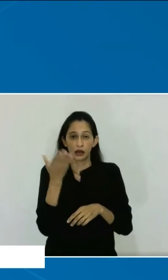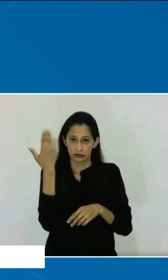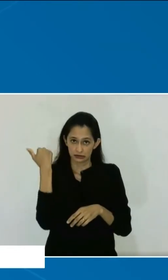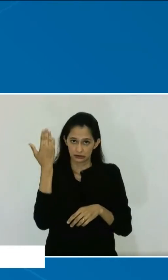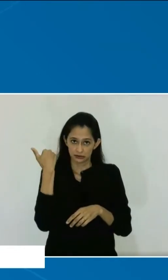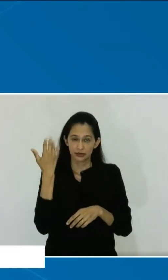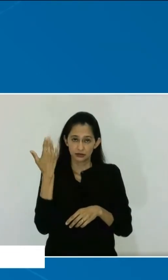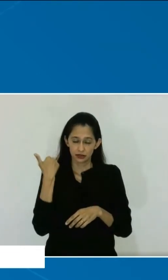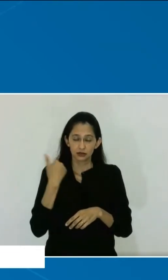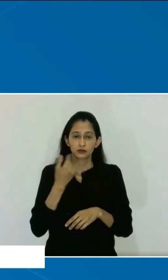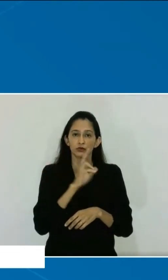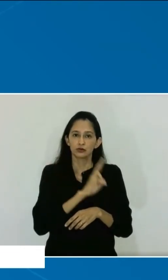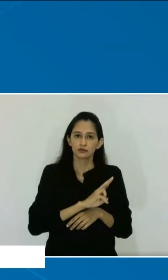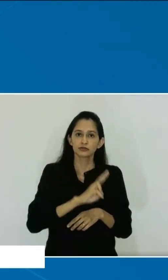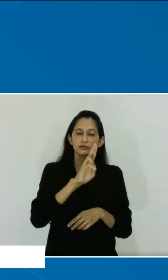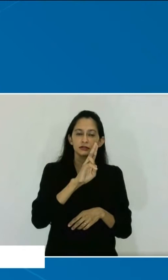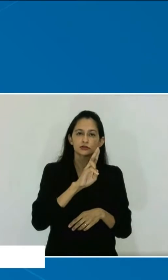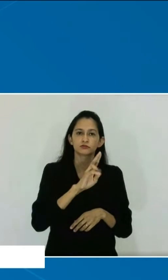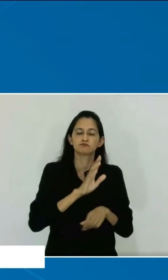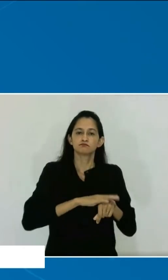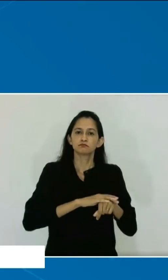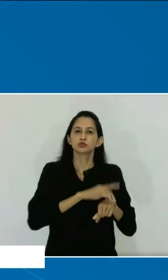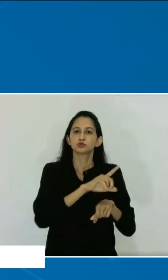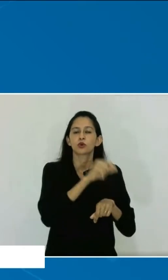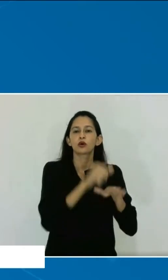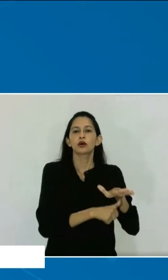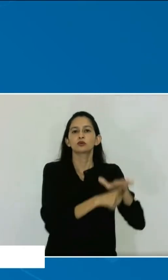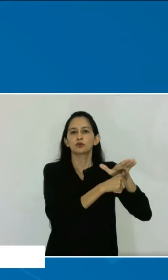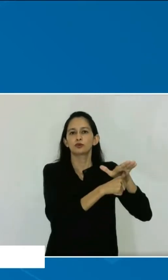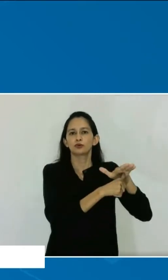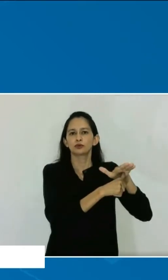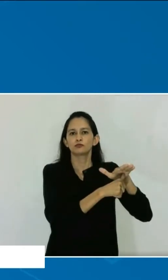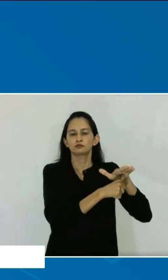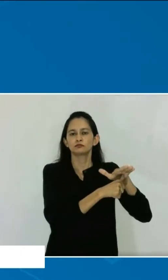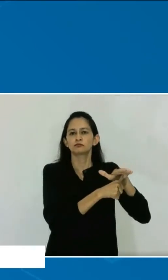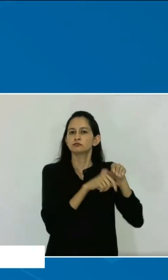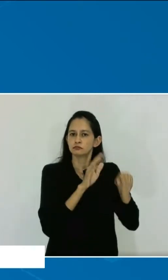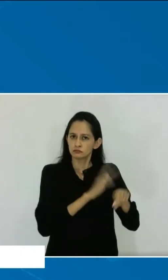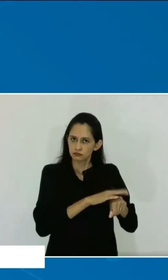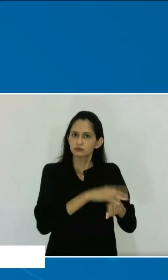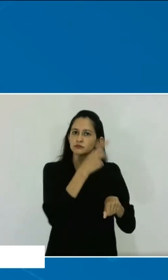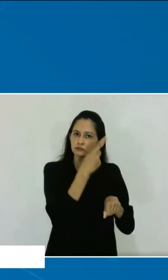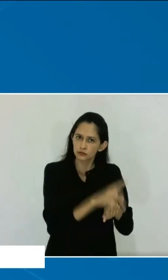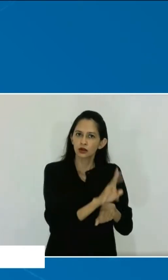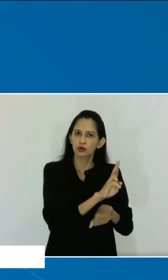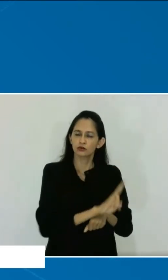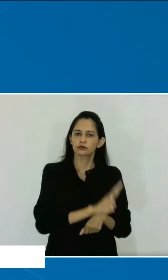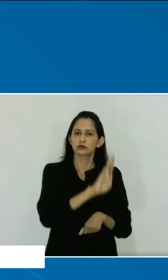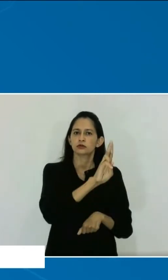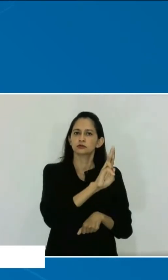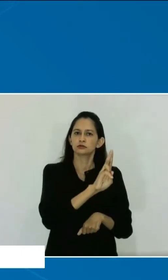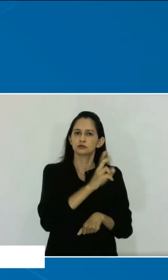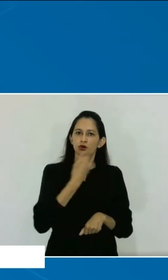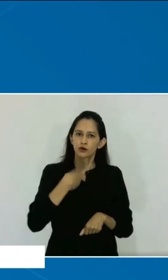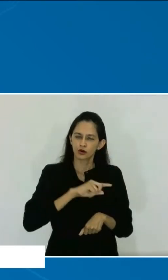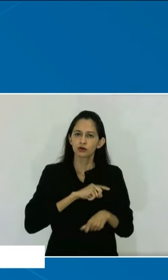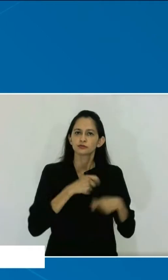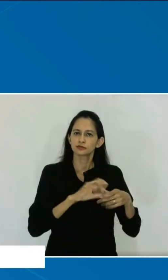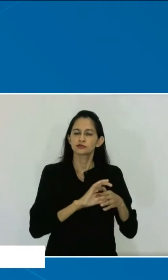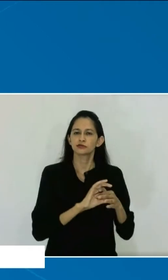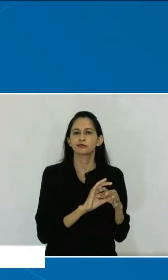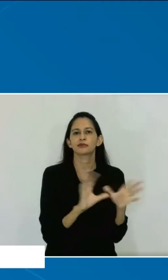indicação, portanto, dos seus gestores, seus reitores. É fundamental que tenhamos, portanto, um